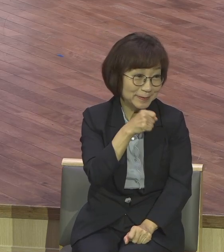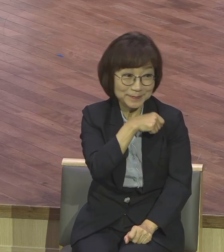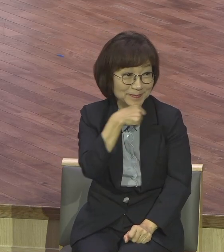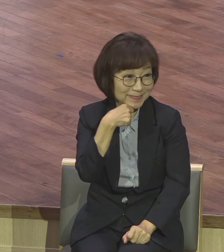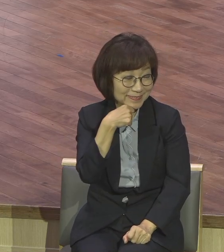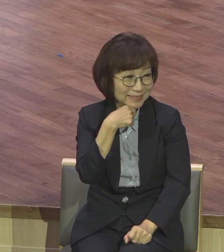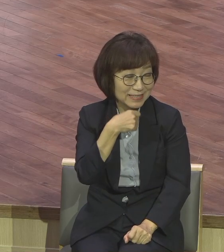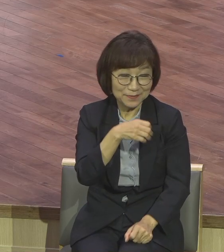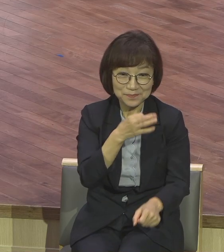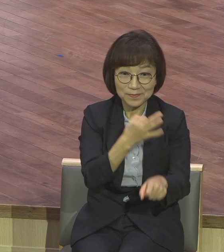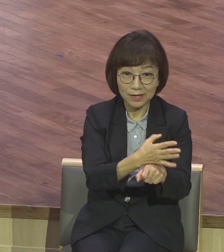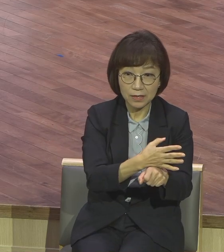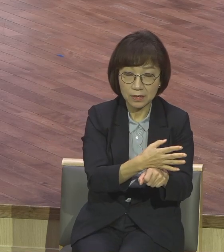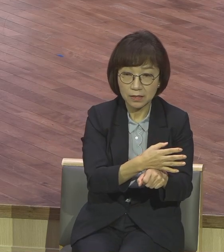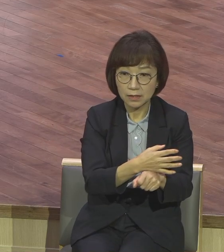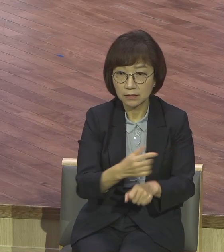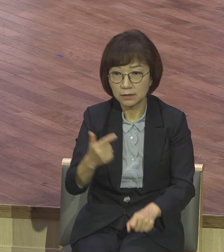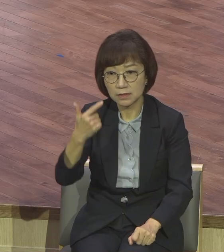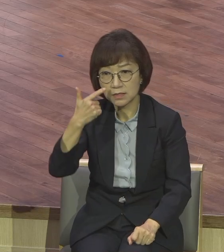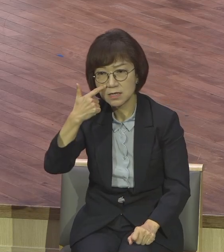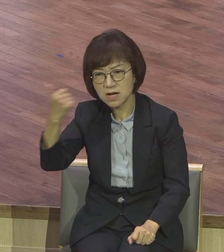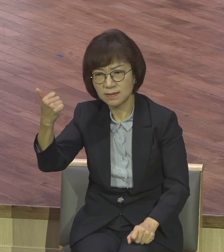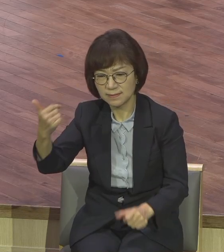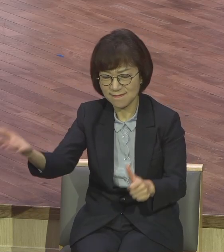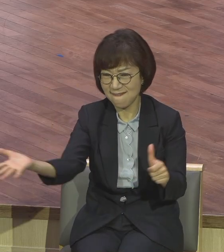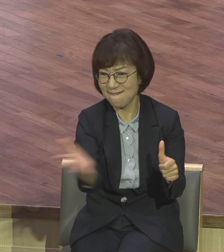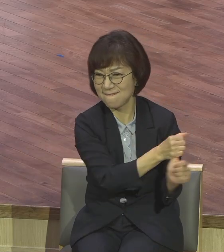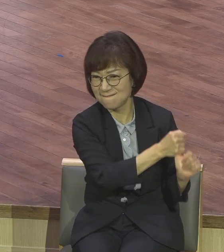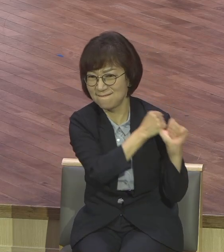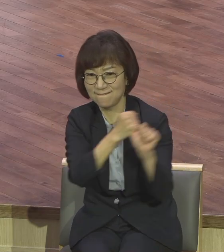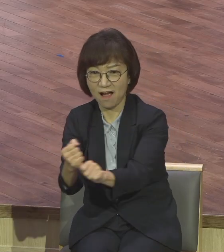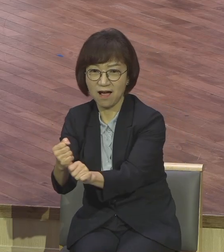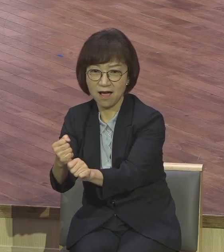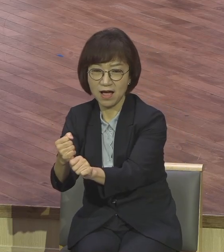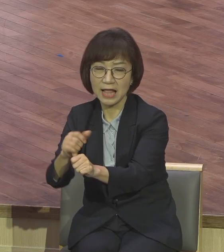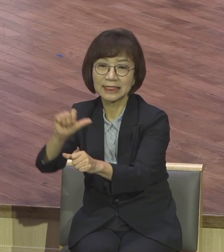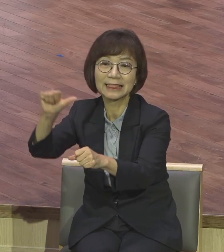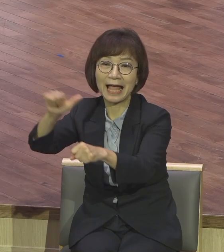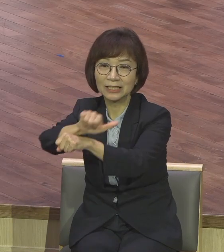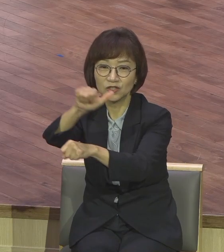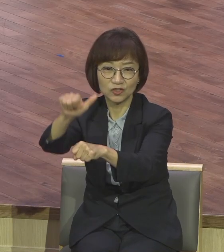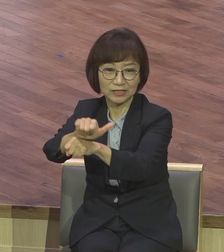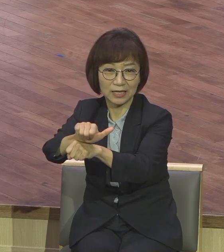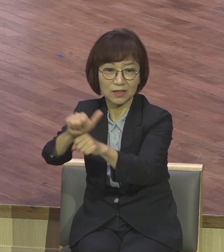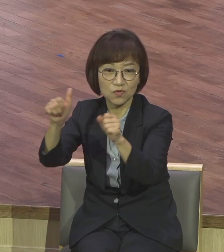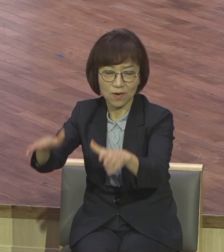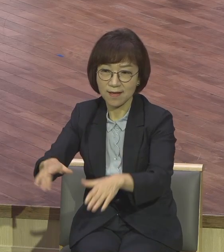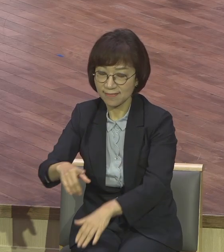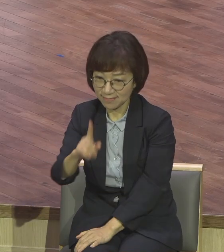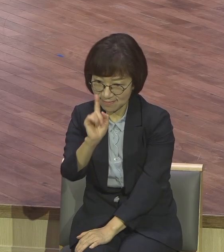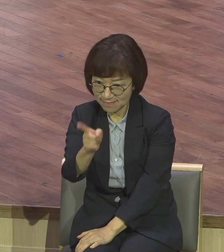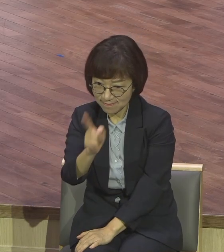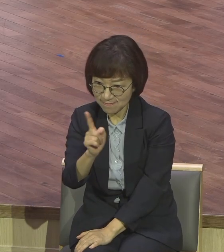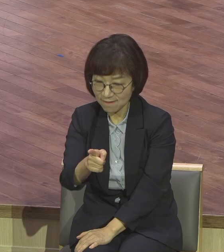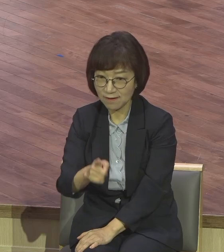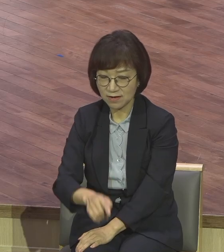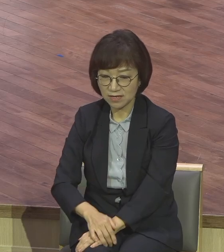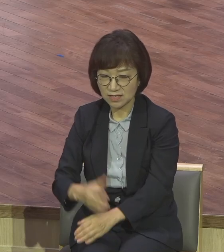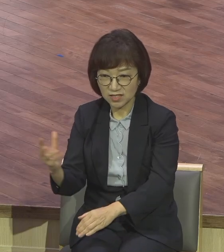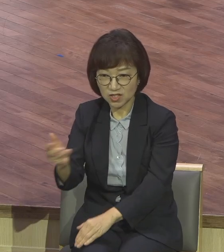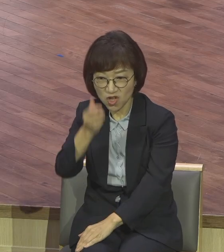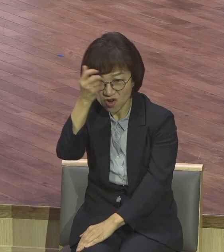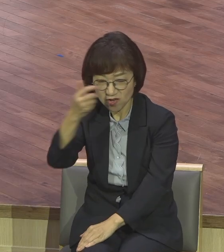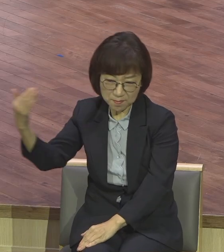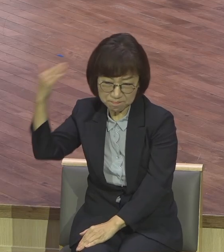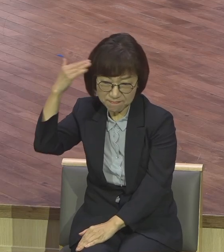사 먹은 그 때문에 아버지한테 잡혀와서 5시간 동안 너는 성령